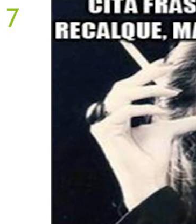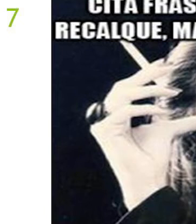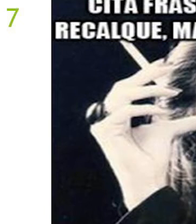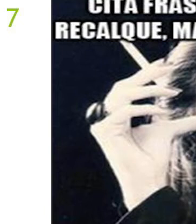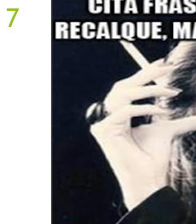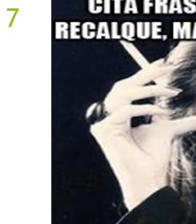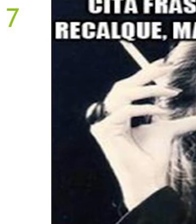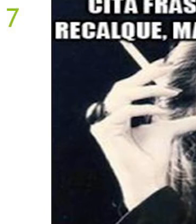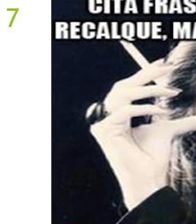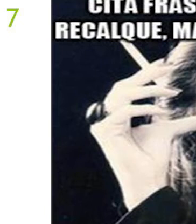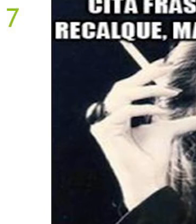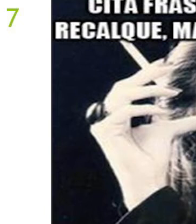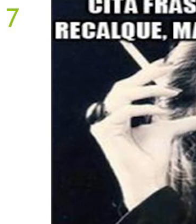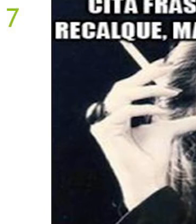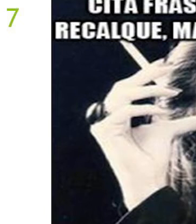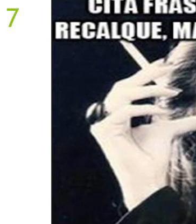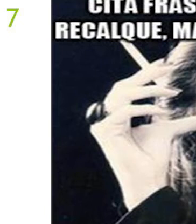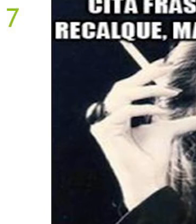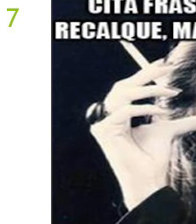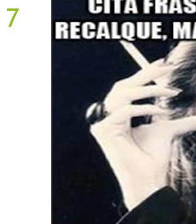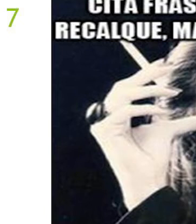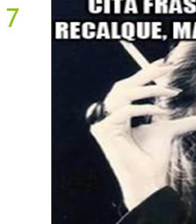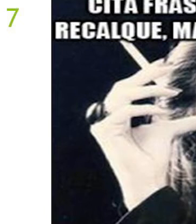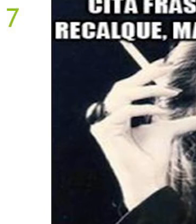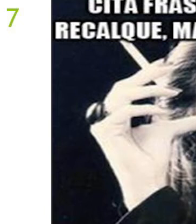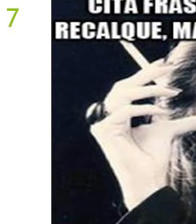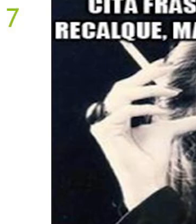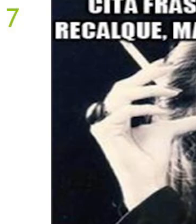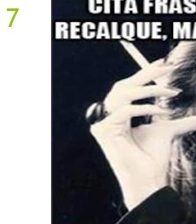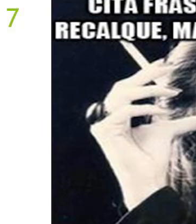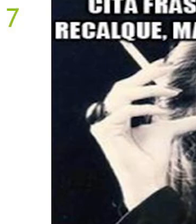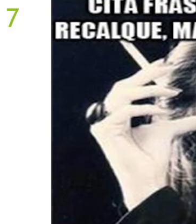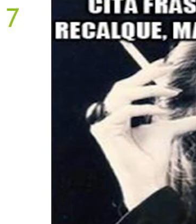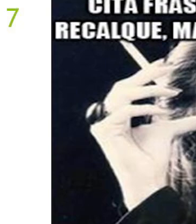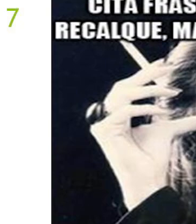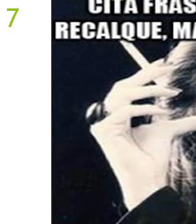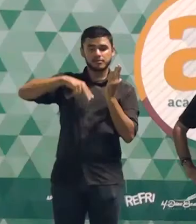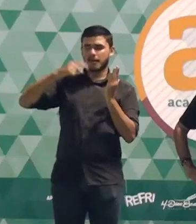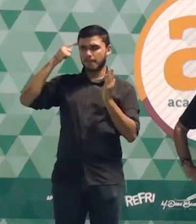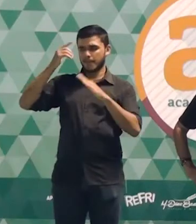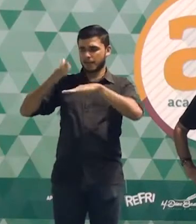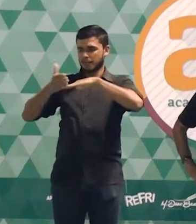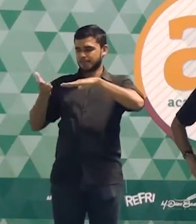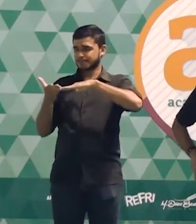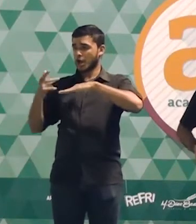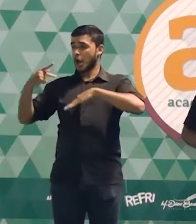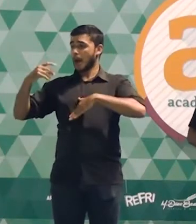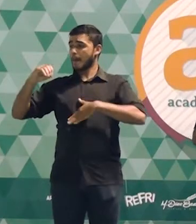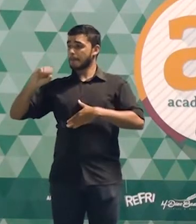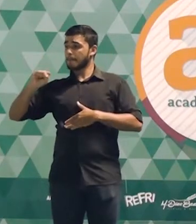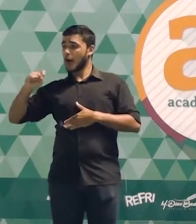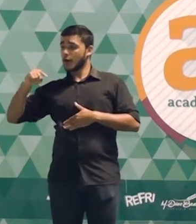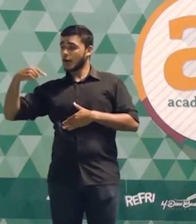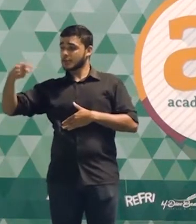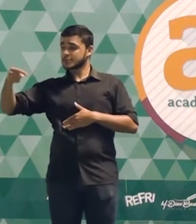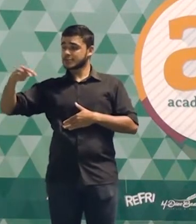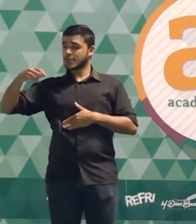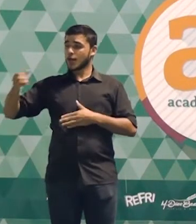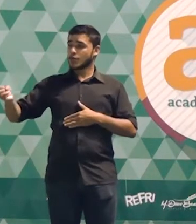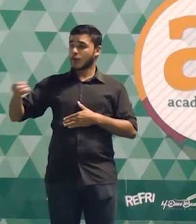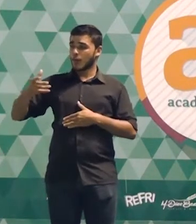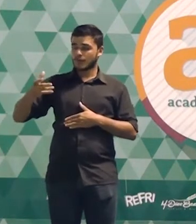de recalque, mas nunca leu um livro meu. Muita pós-modernidade para o meu gosto, hein? Grande